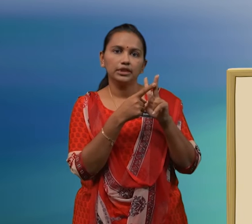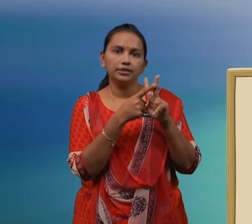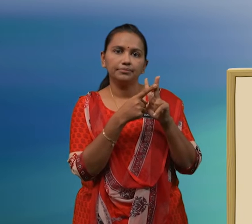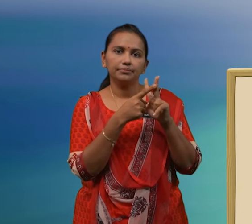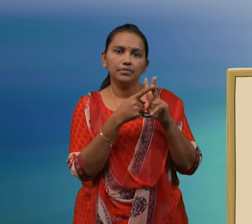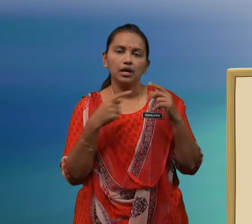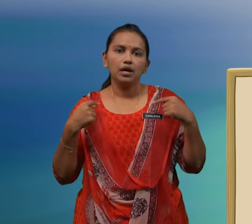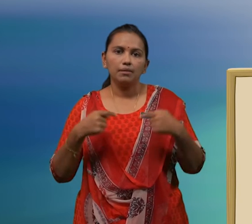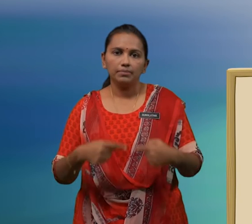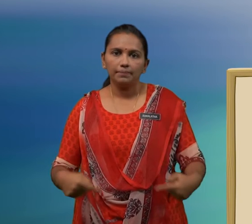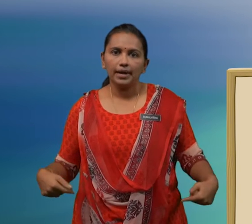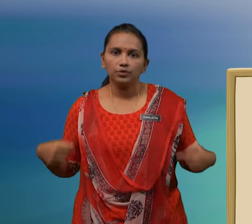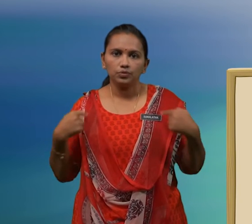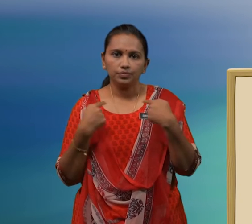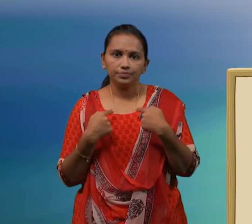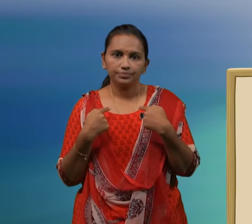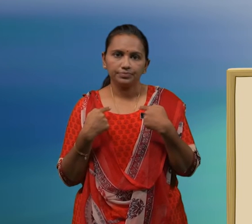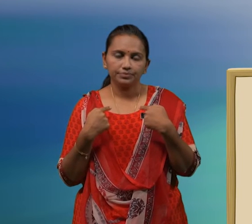3. Peparu.